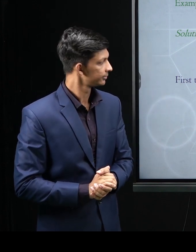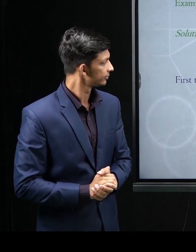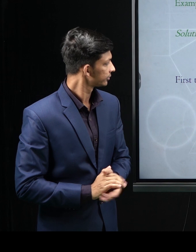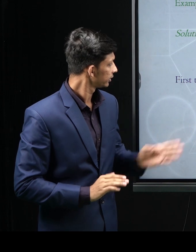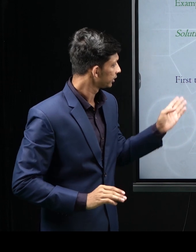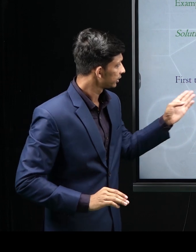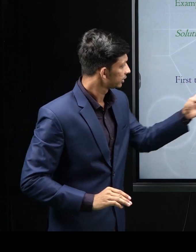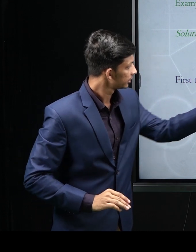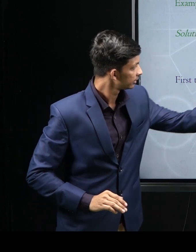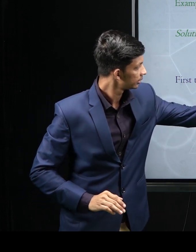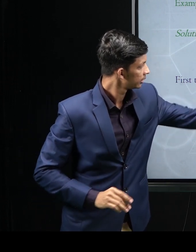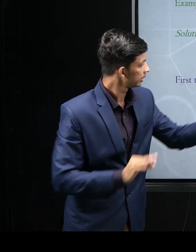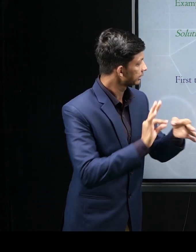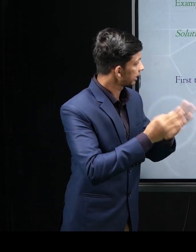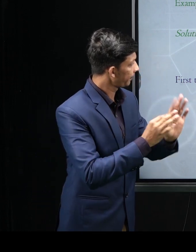3/9 ఈజ్ ఈక్వల్ టు 1/3.